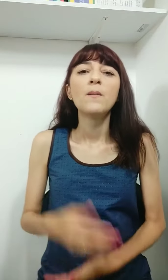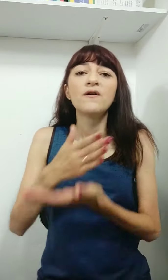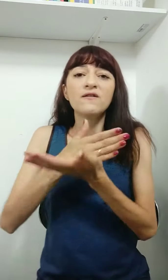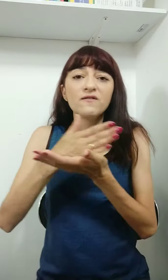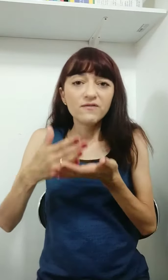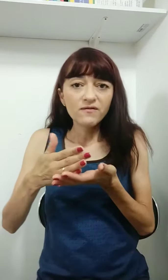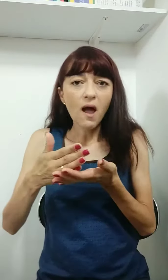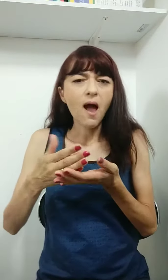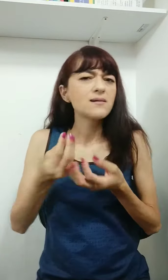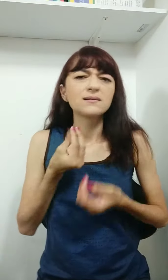uma expressão pesada.